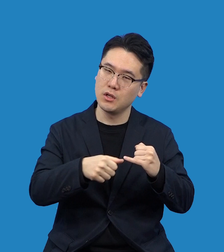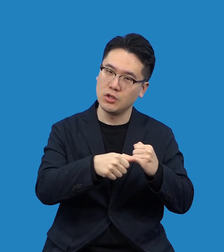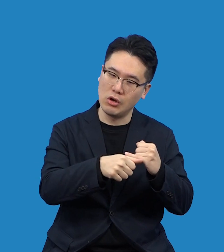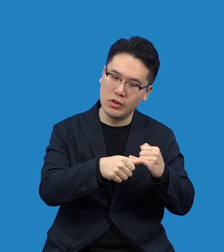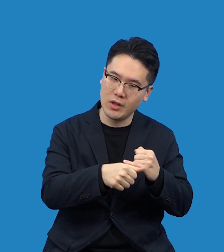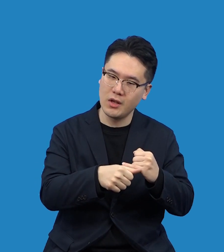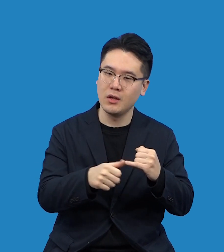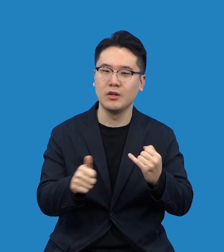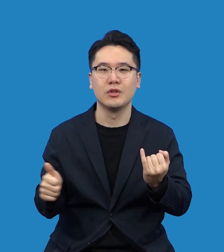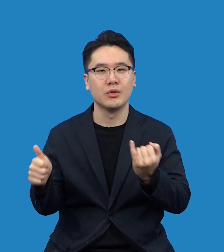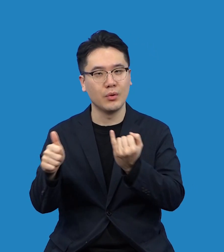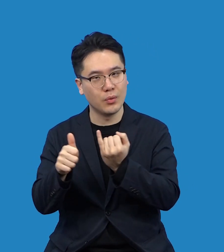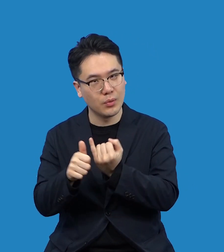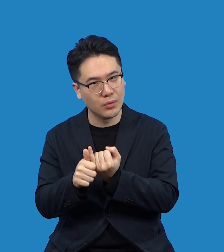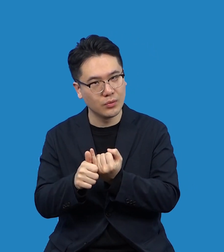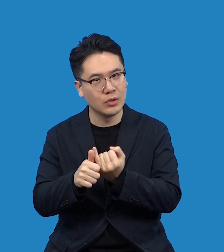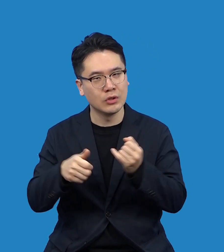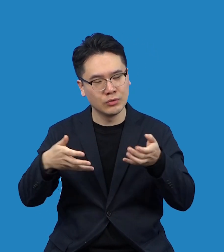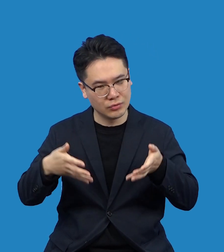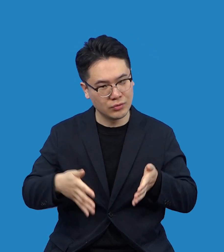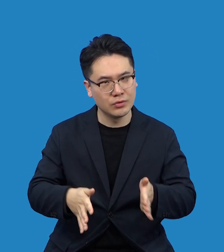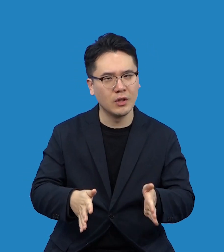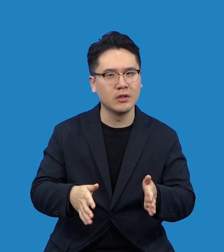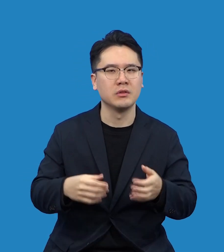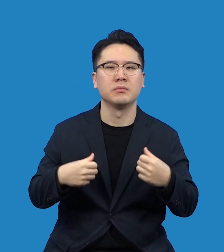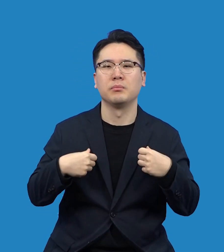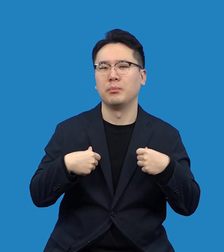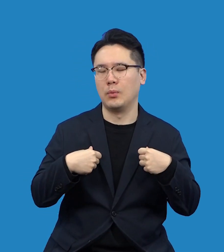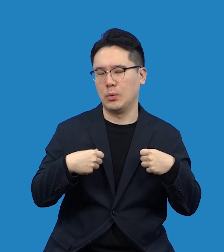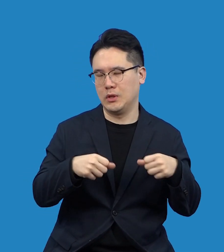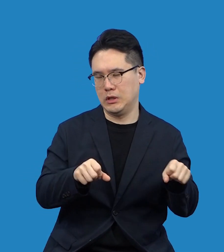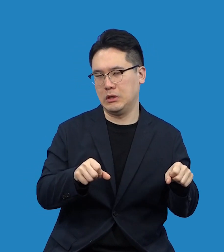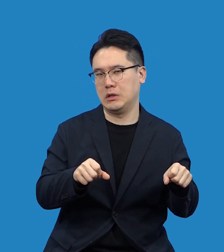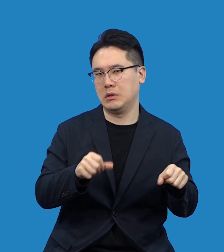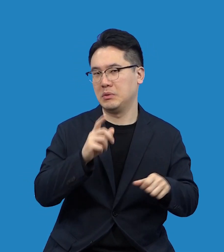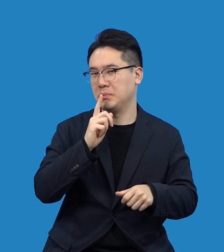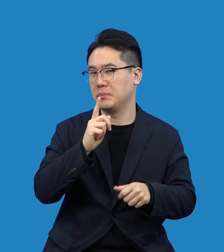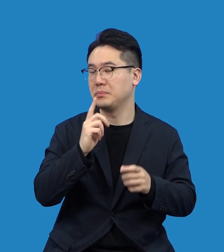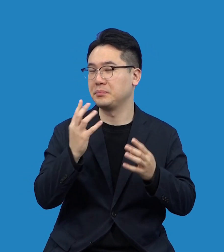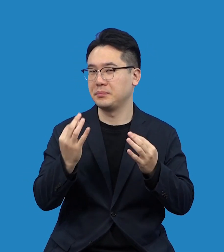결혼과 출산을 포기한다, 그런 말들을 했지요.